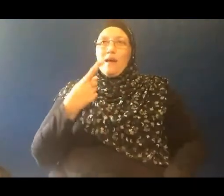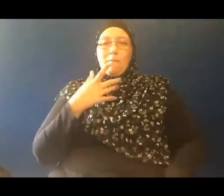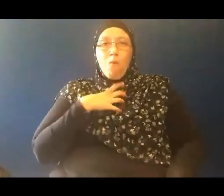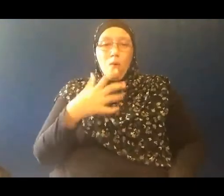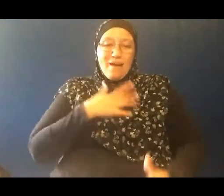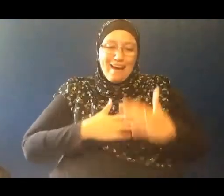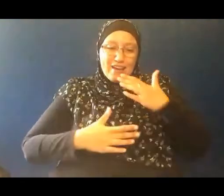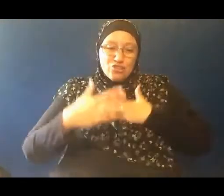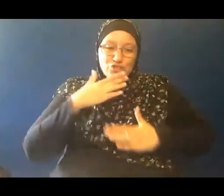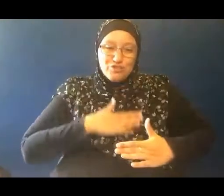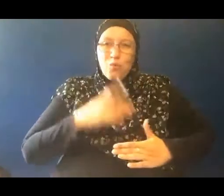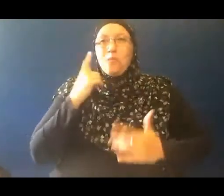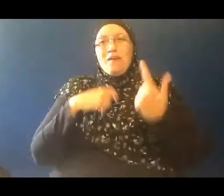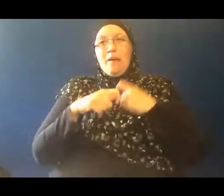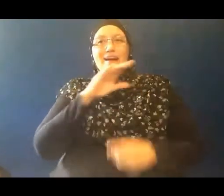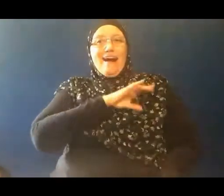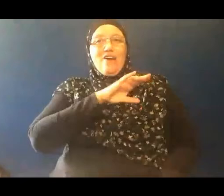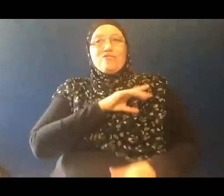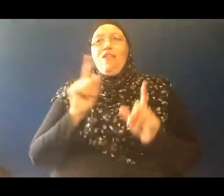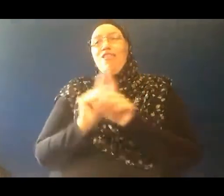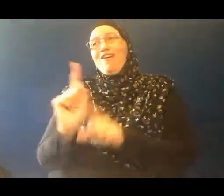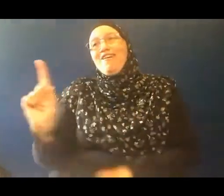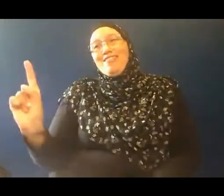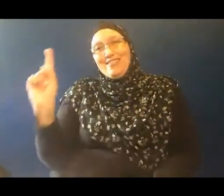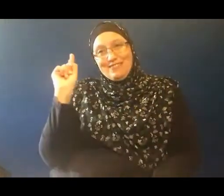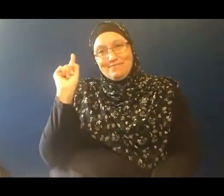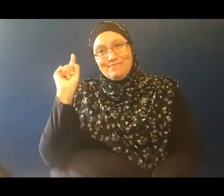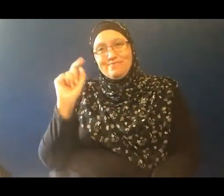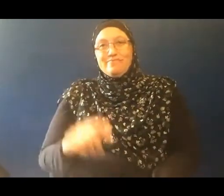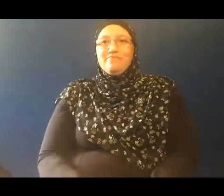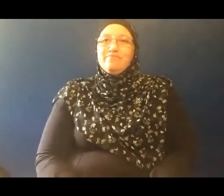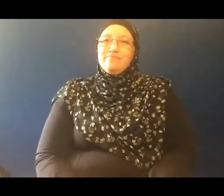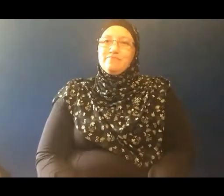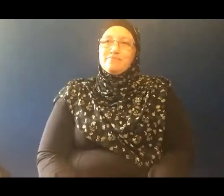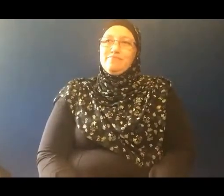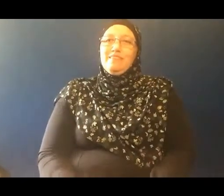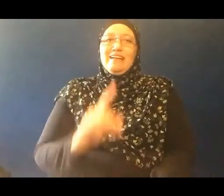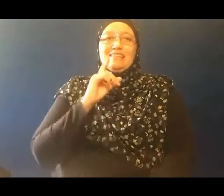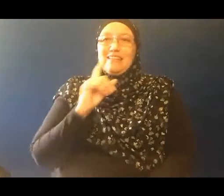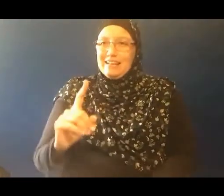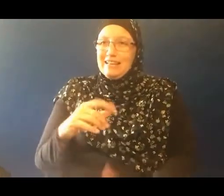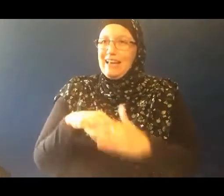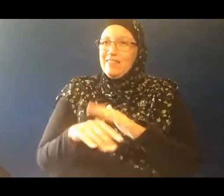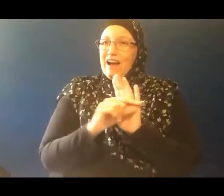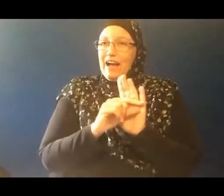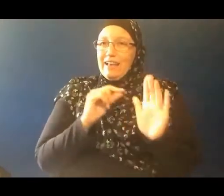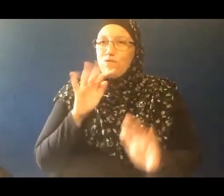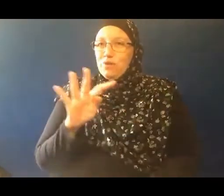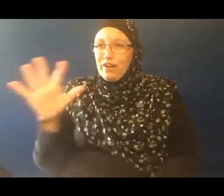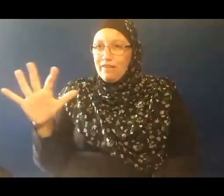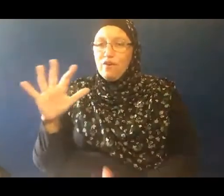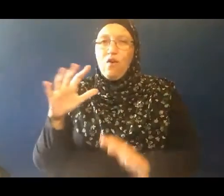Almighty God. See, Quran says, وَاسْتَعِينُوا, seek the help of patience. You seek the help